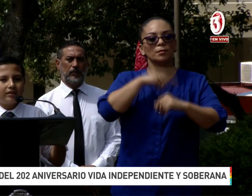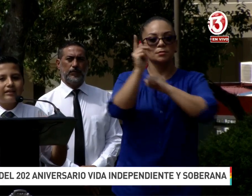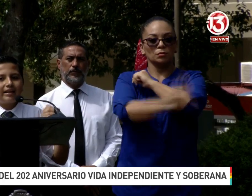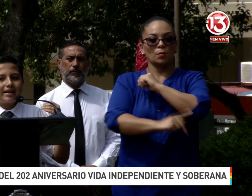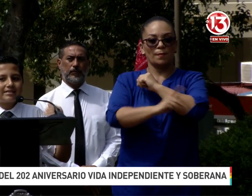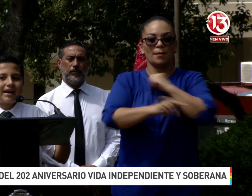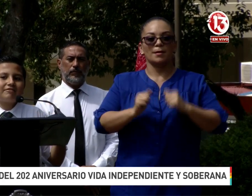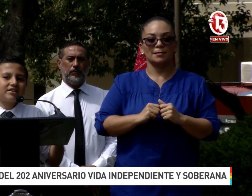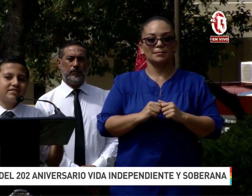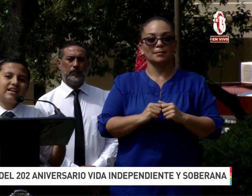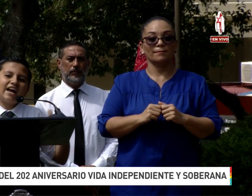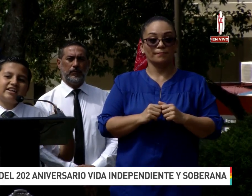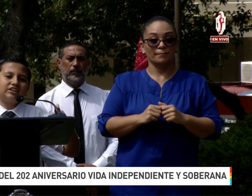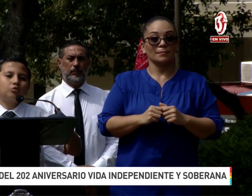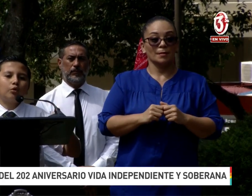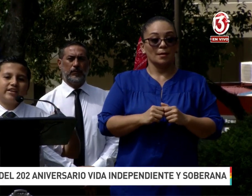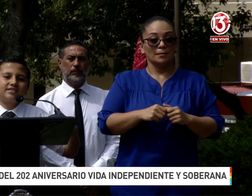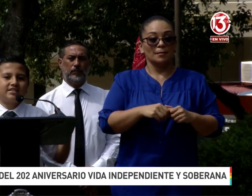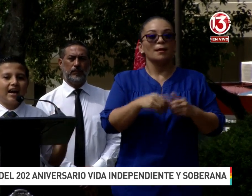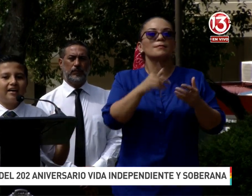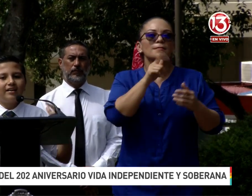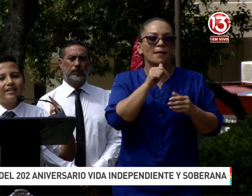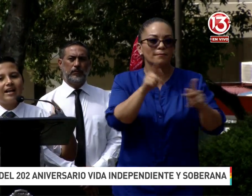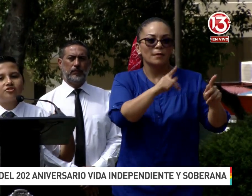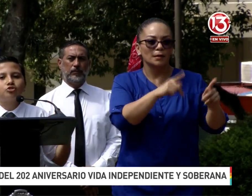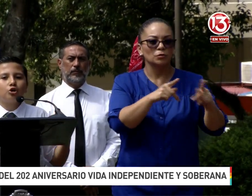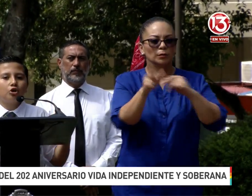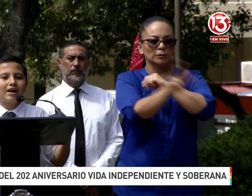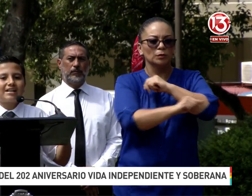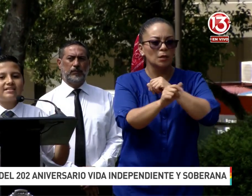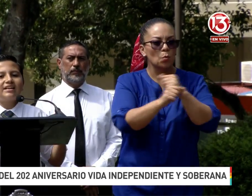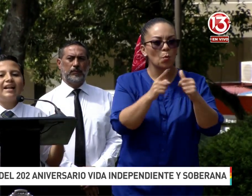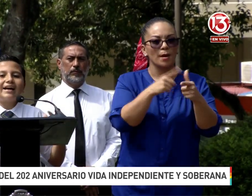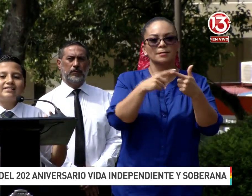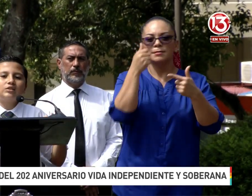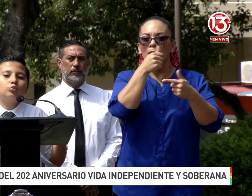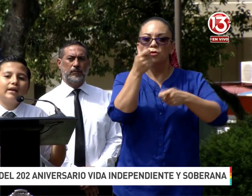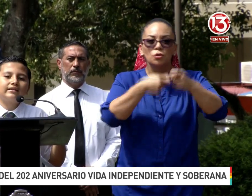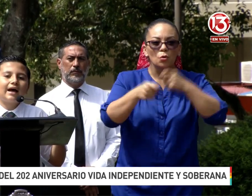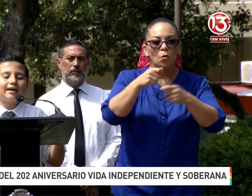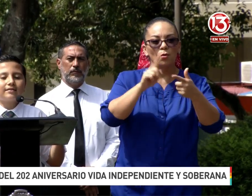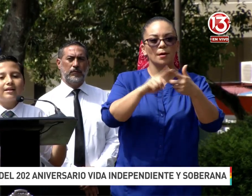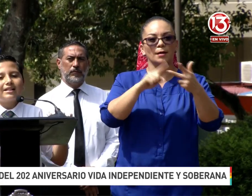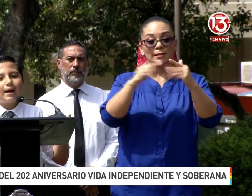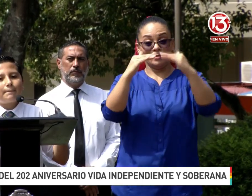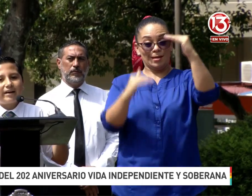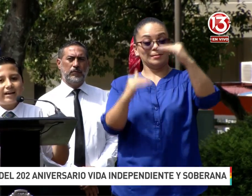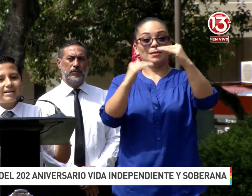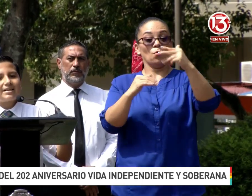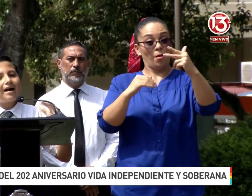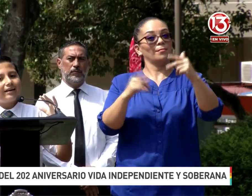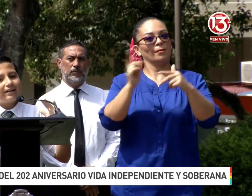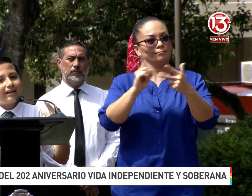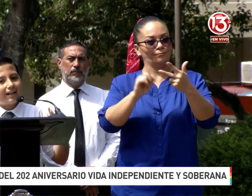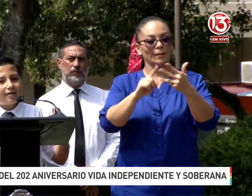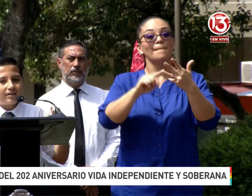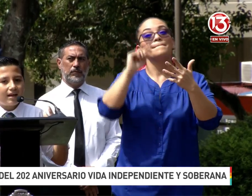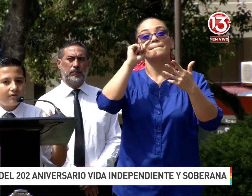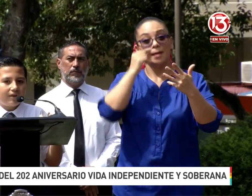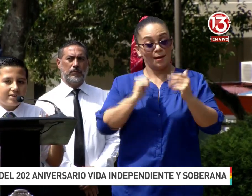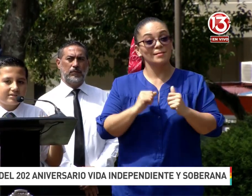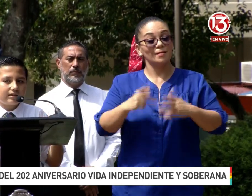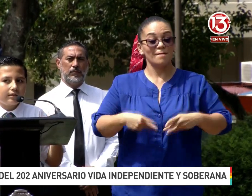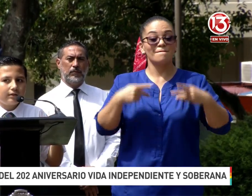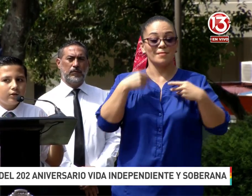nación de las garras de la delincuencia, las drogas, la desigualdad, la pereza y la